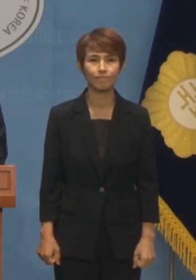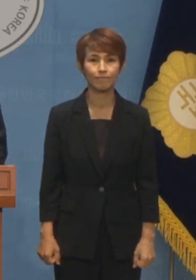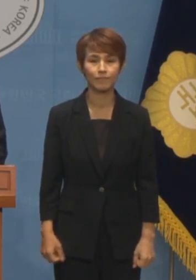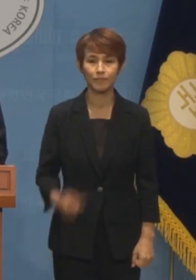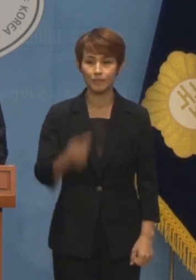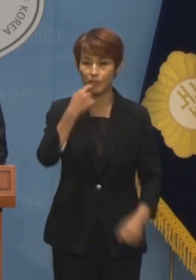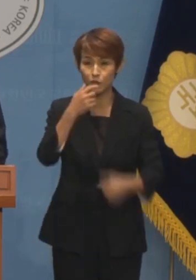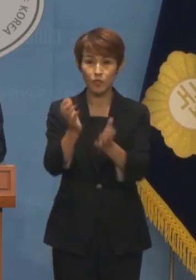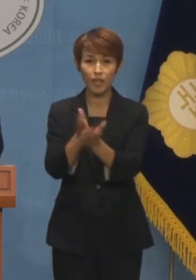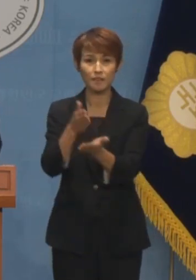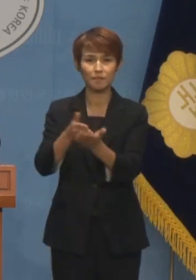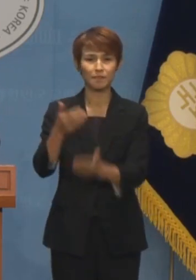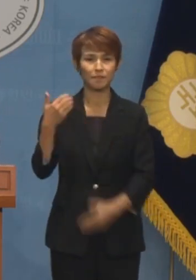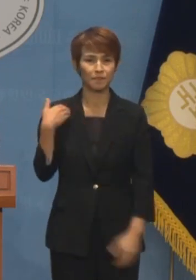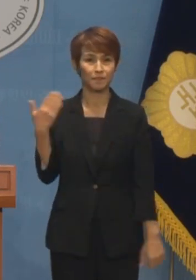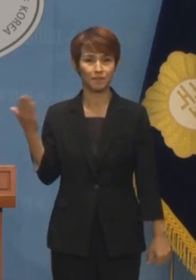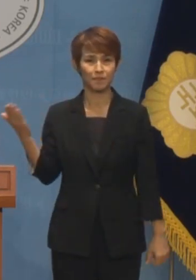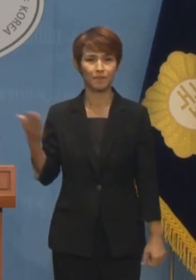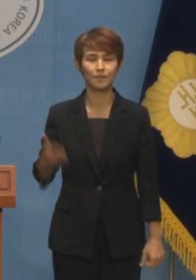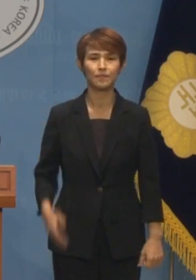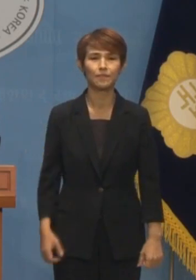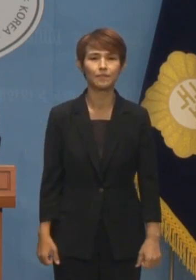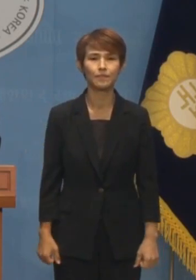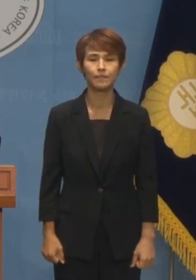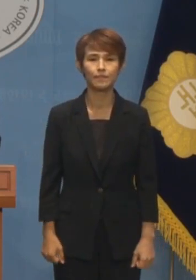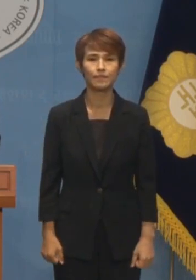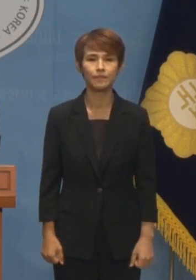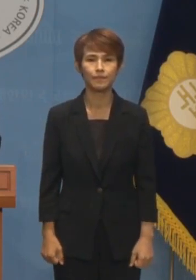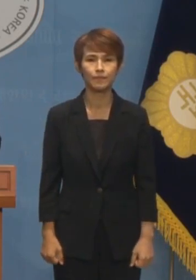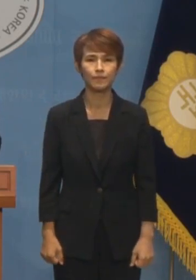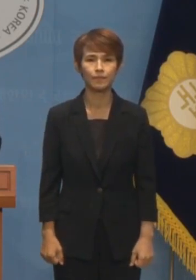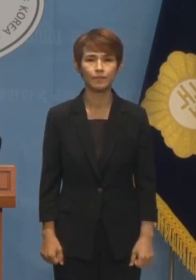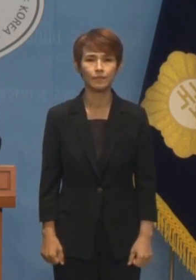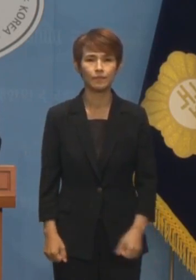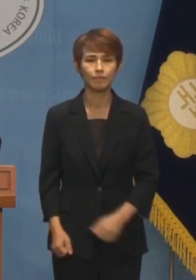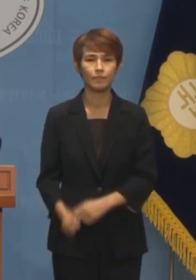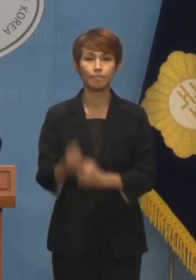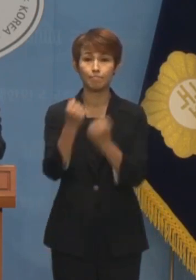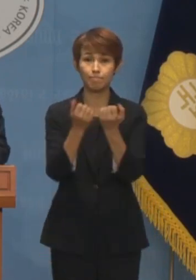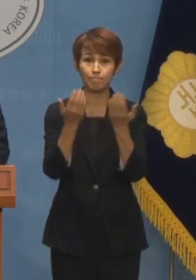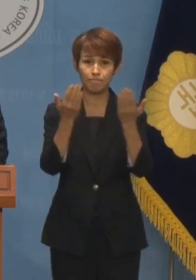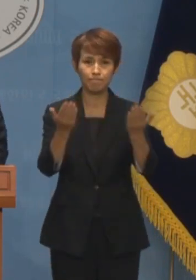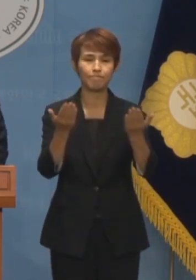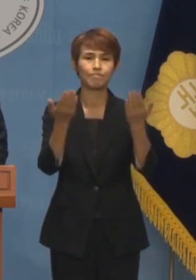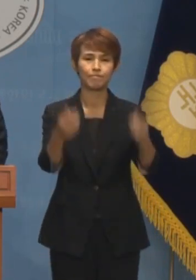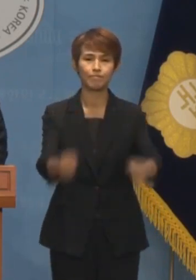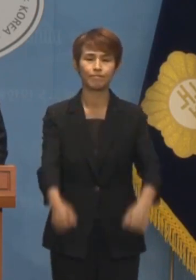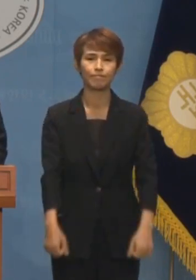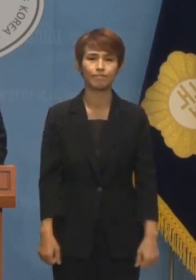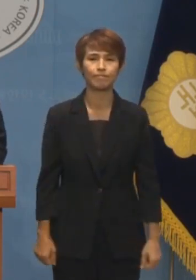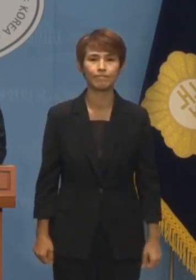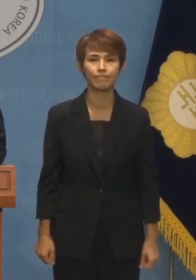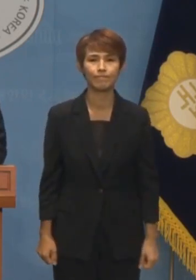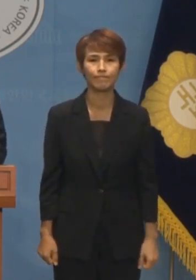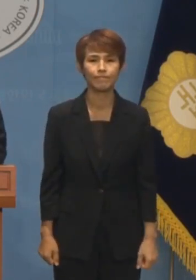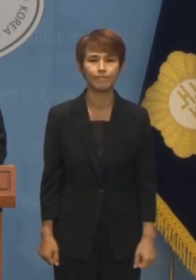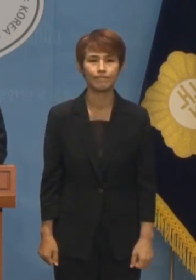네, 더불어민주당 수석 대변인 이혜식입니다. 오늘 오전 브리핑 하도록 하겠습니다.